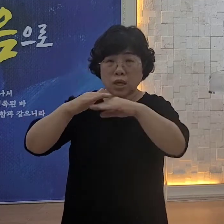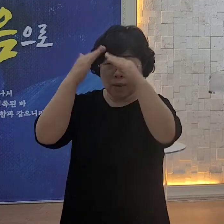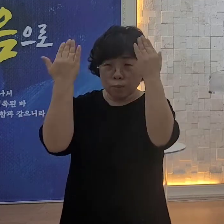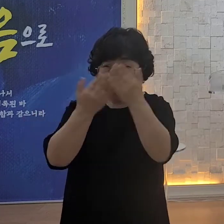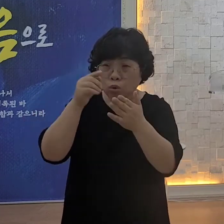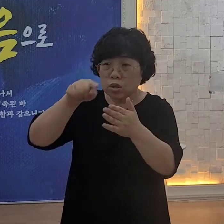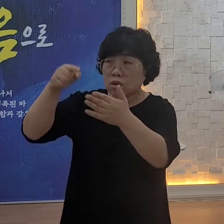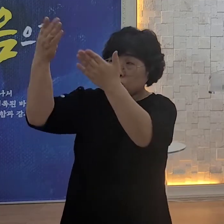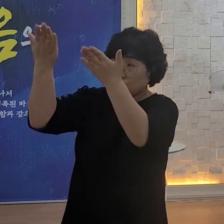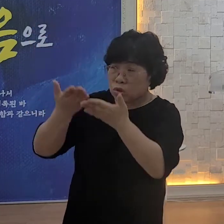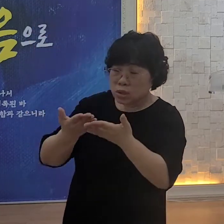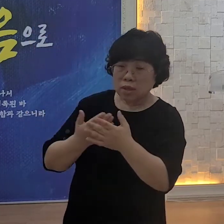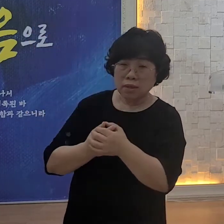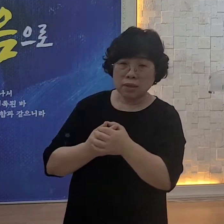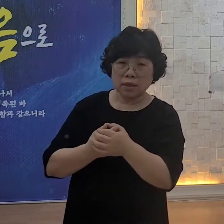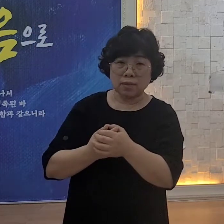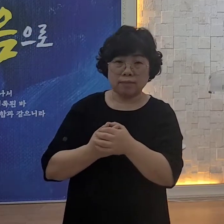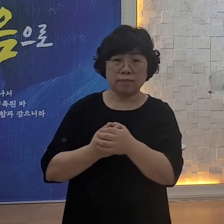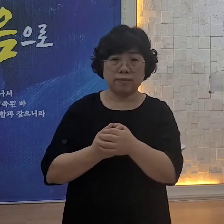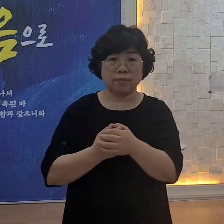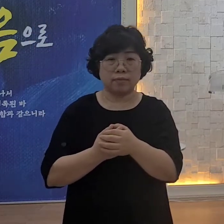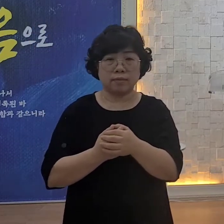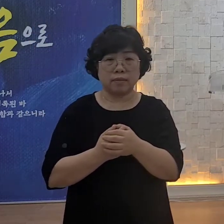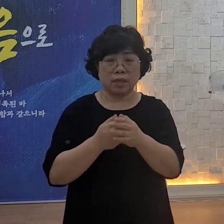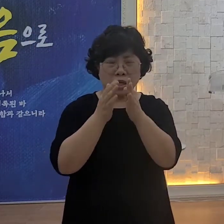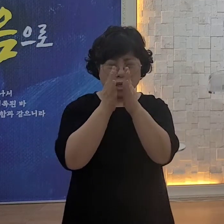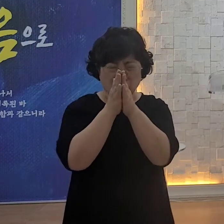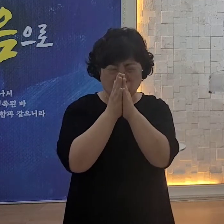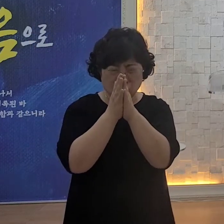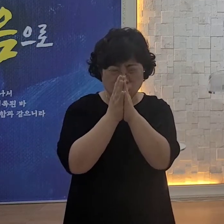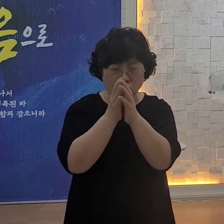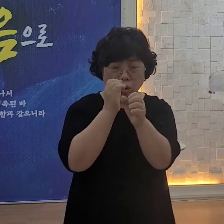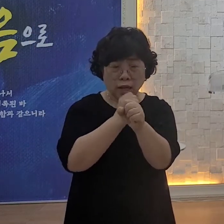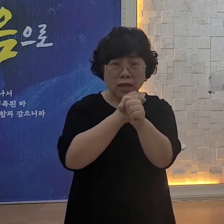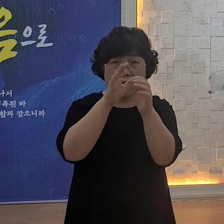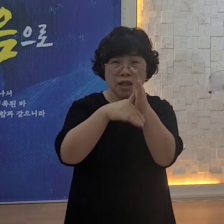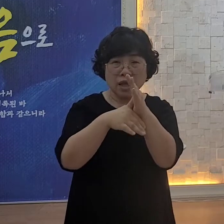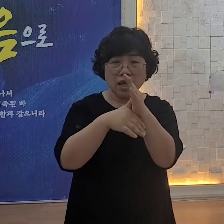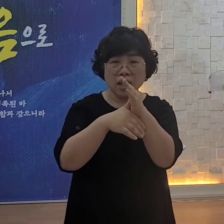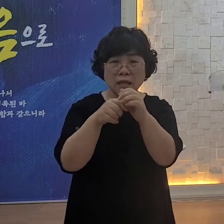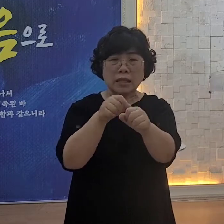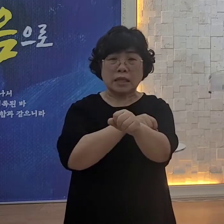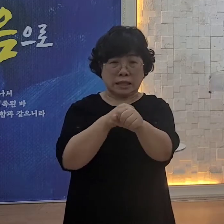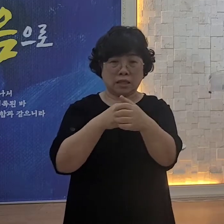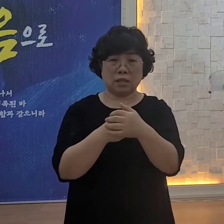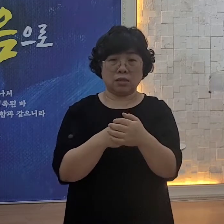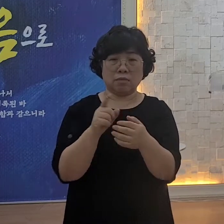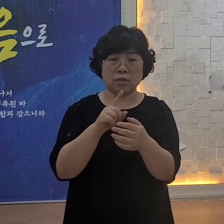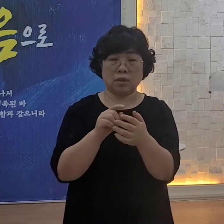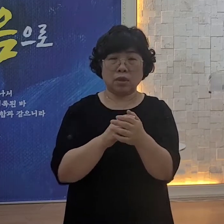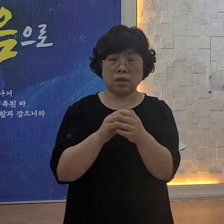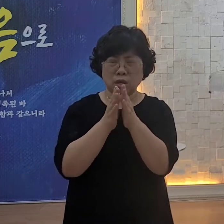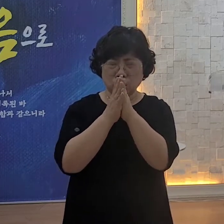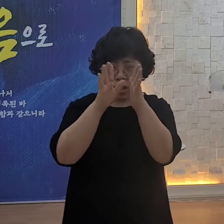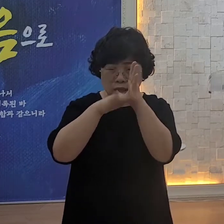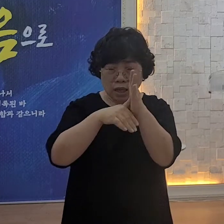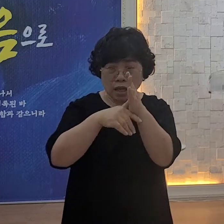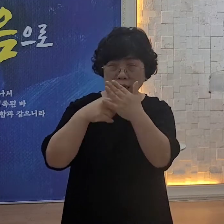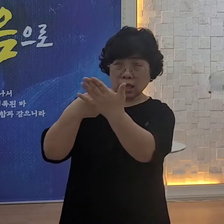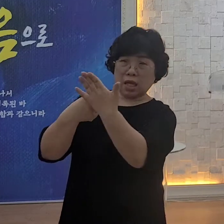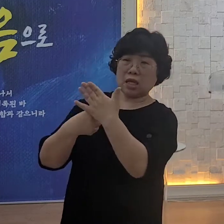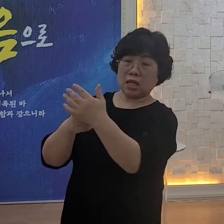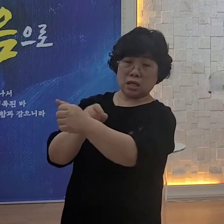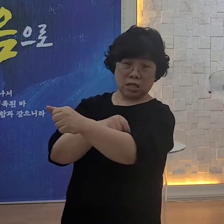여러분, 이거예요. 기도의 특징 두 가지인데, 첫 번째는 뭐라고? 하나님 우리에게 모든 것